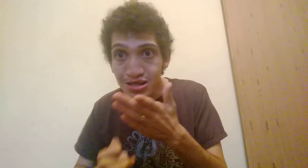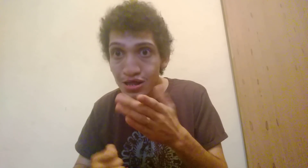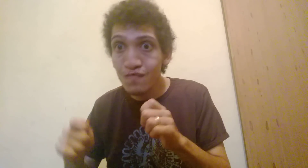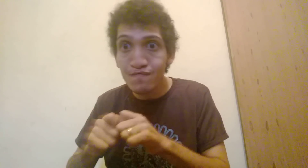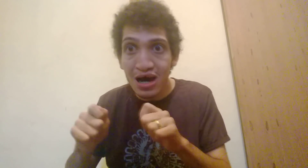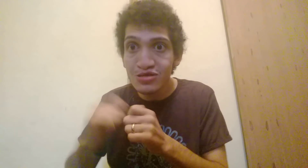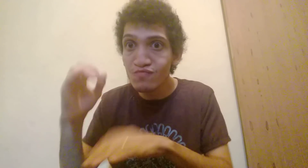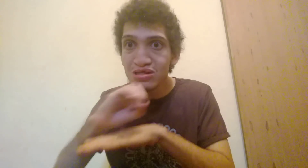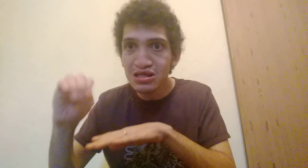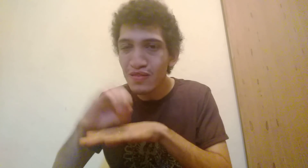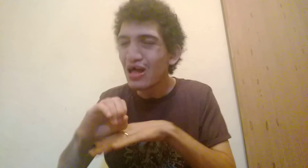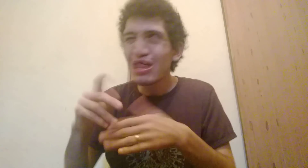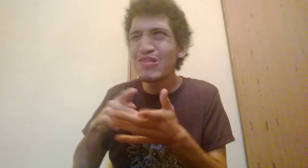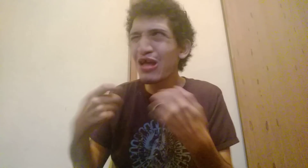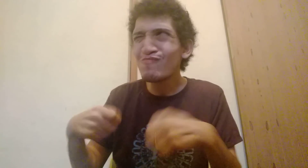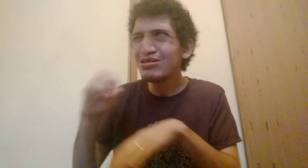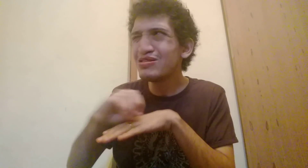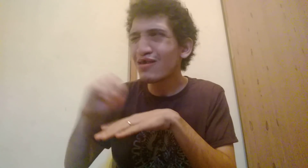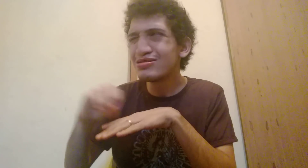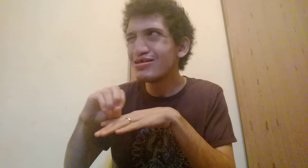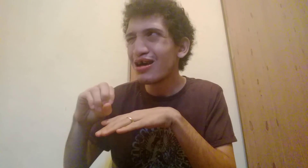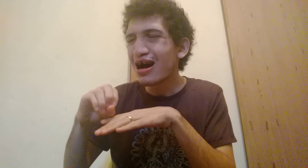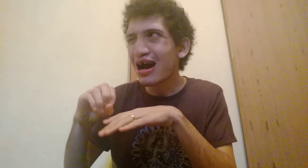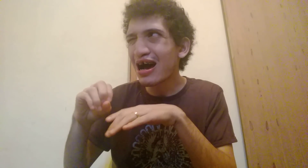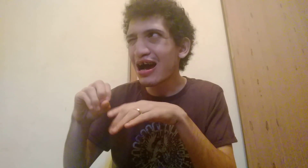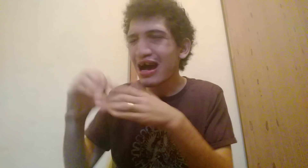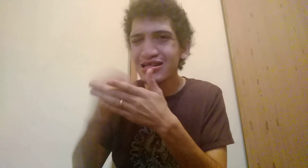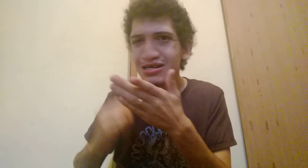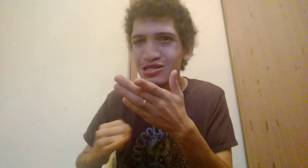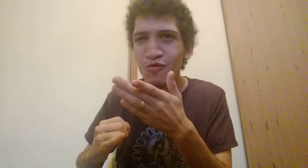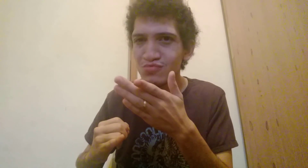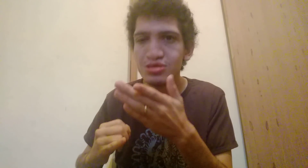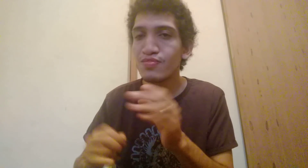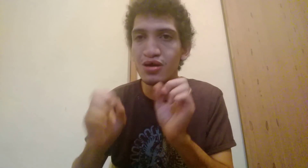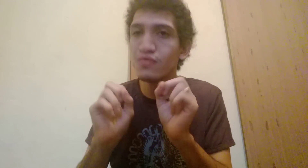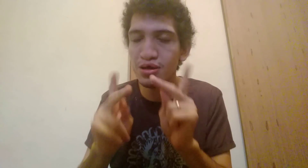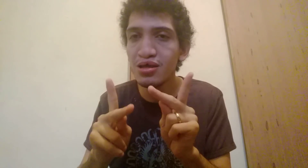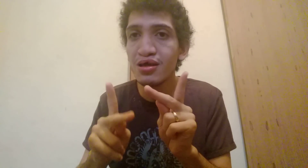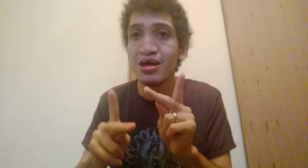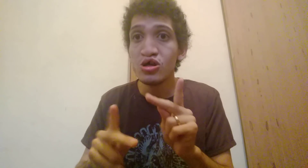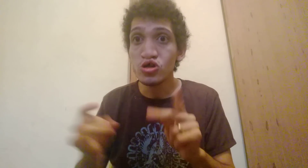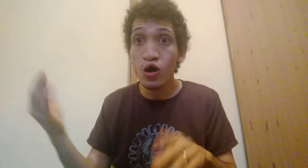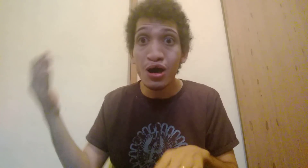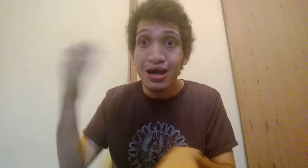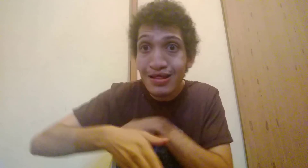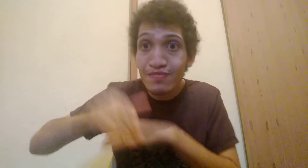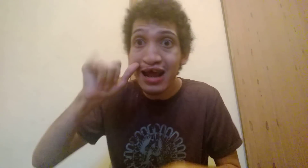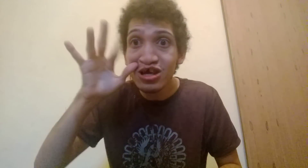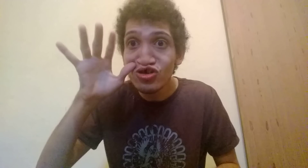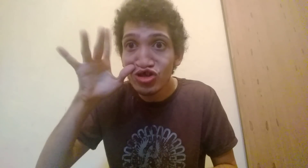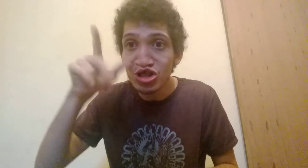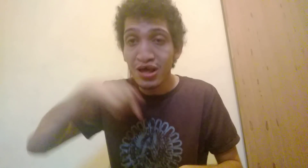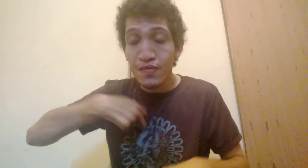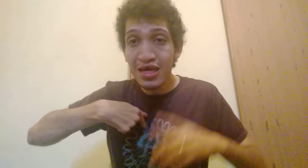expressão, faz a opção. Na verdade, não precisa fazer a expressão com a piscina. Ok? Só entrar e assistir. Tem